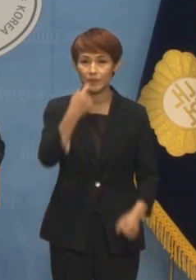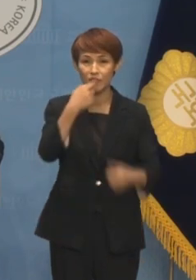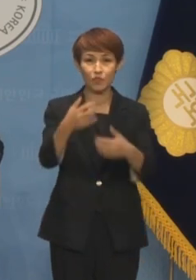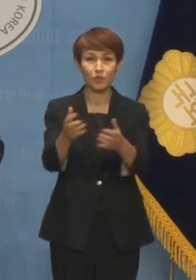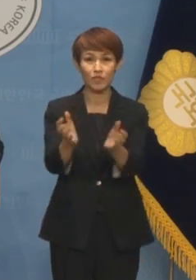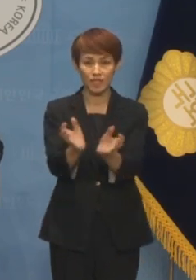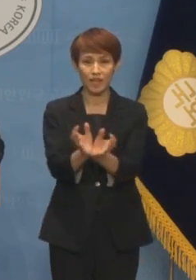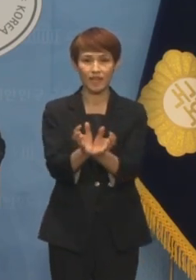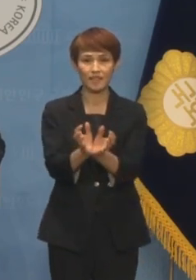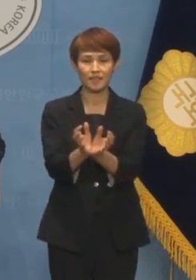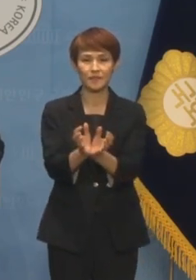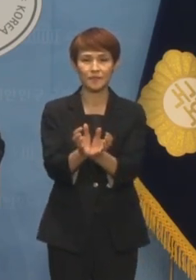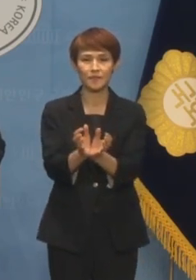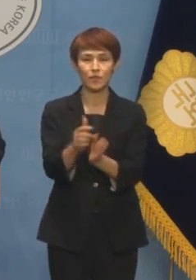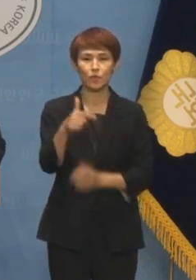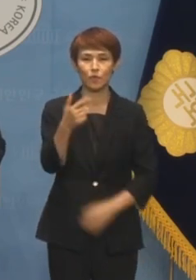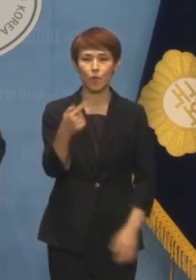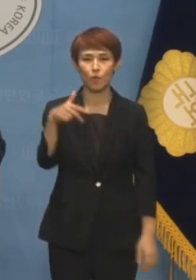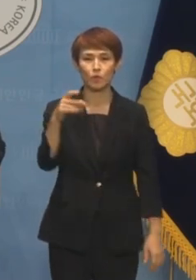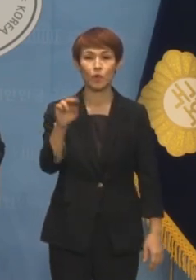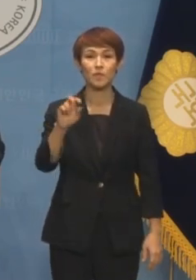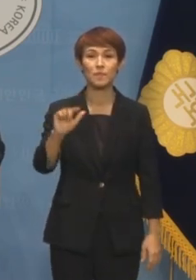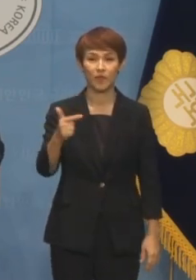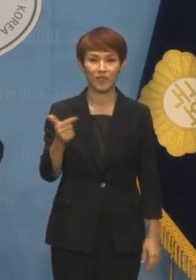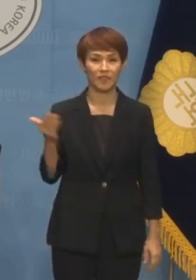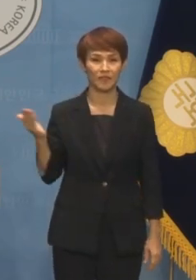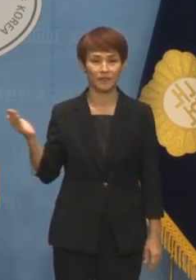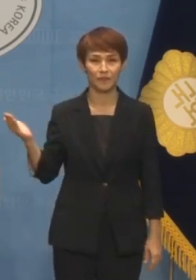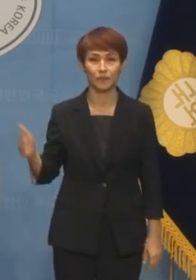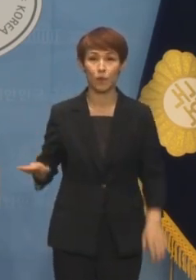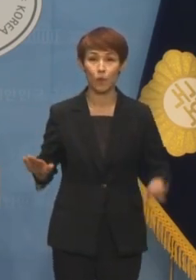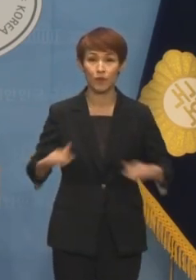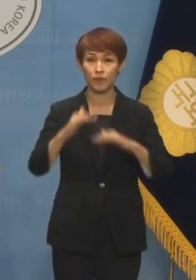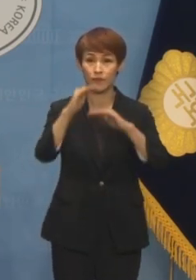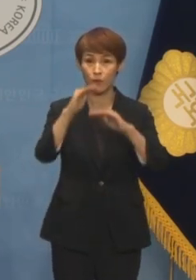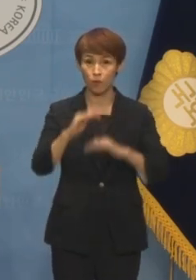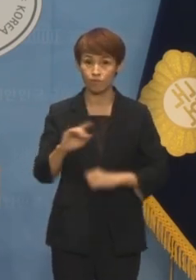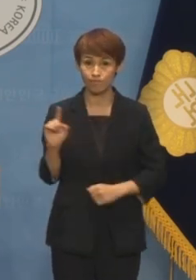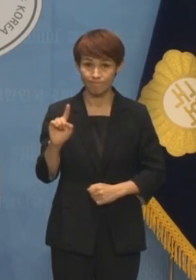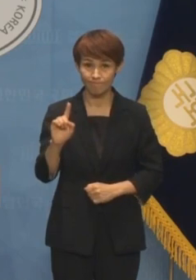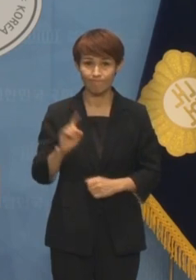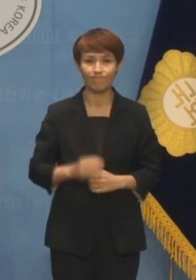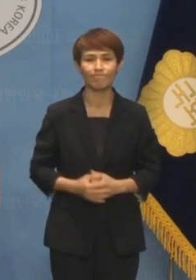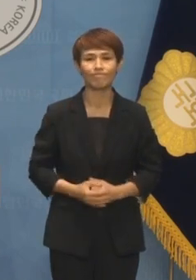더불어민주당 원내대변인 노종면입니다. 오늘 브리핑할 내용은